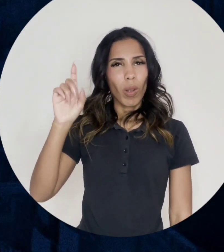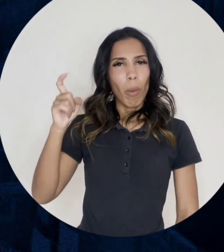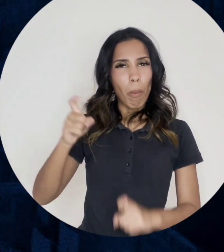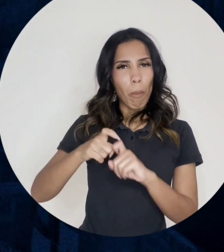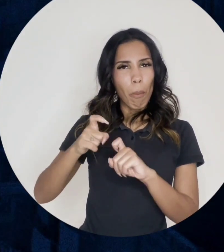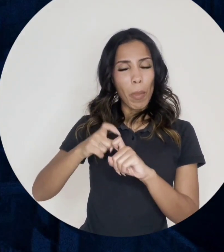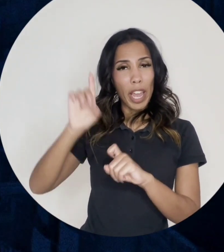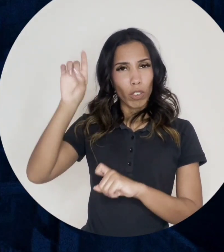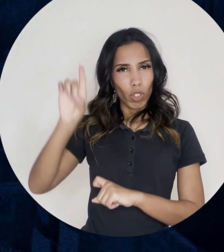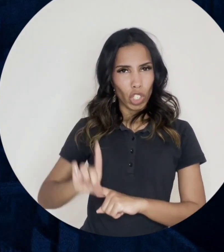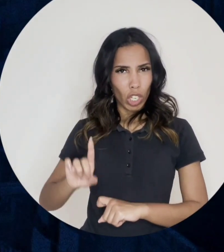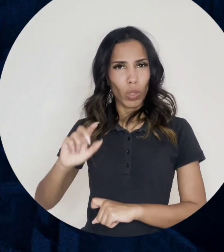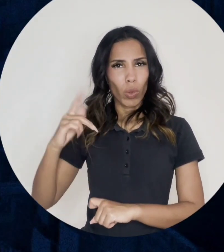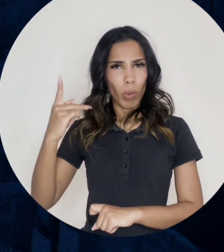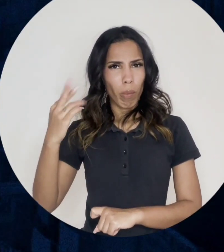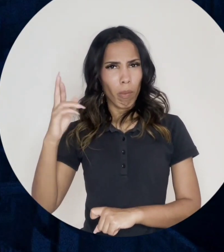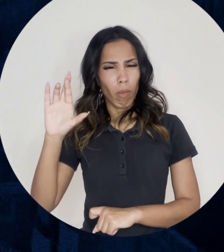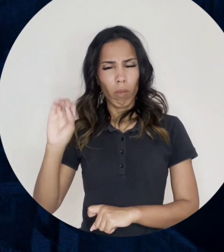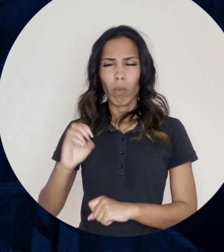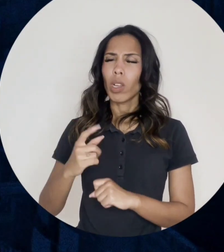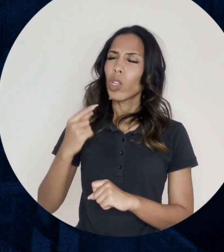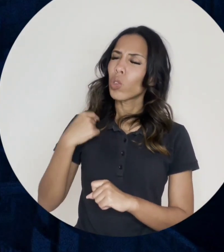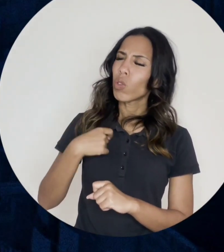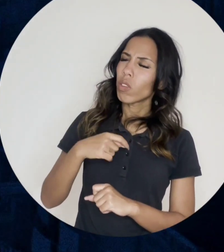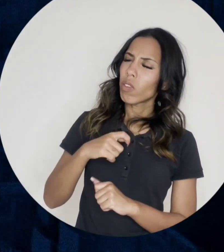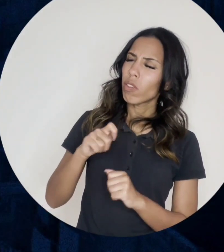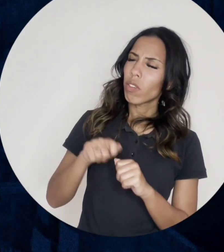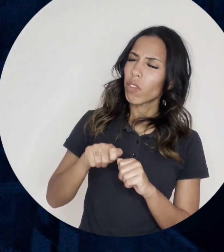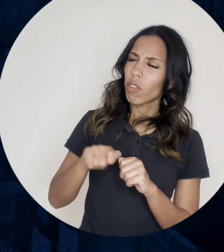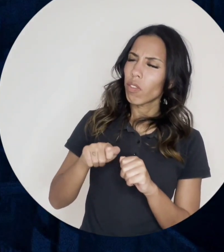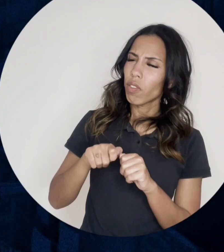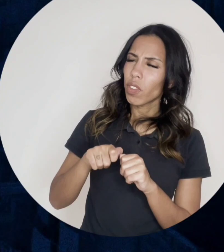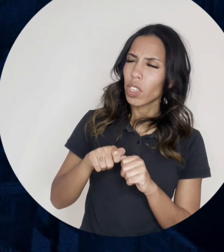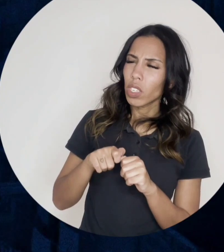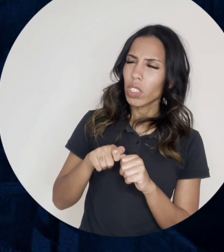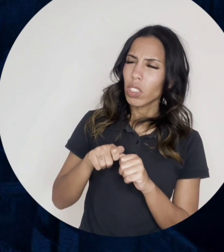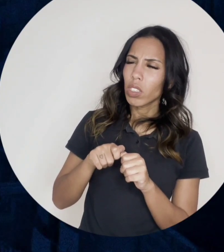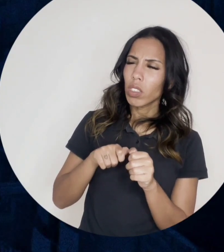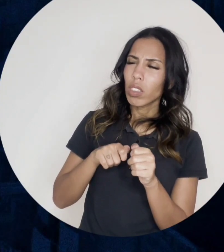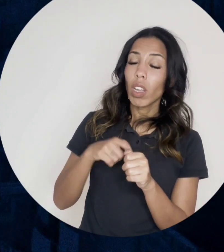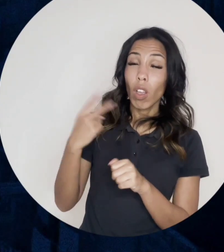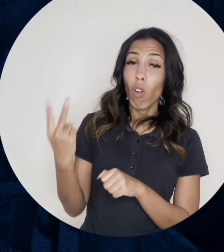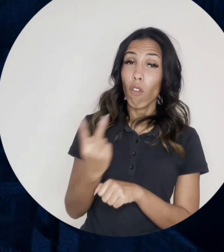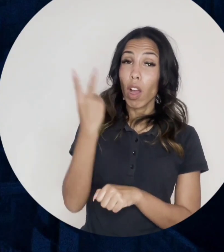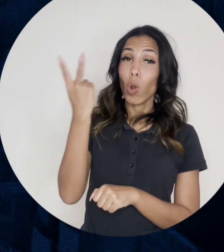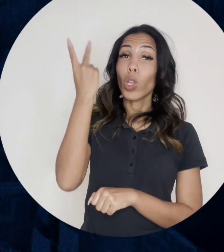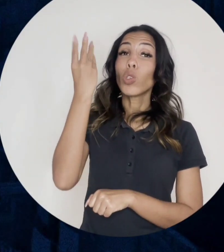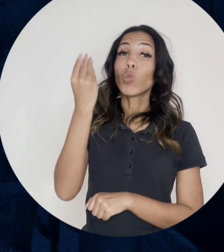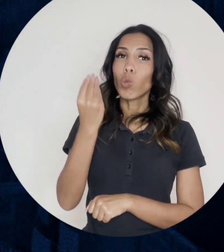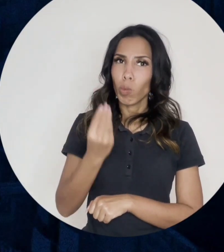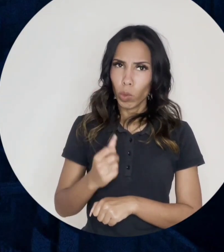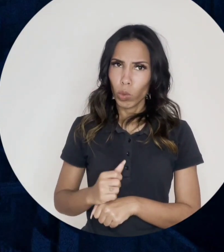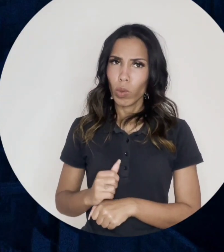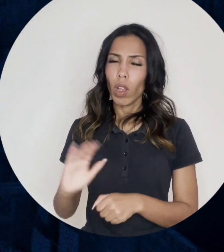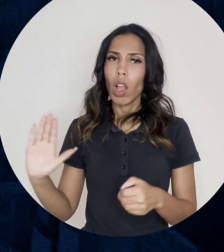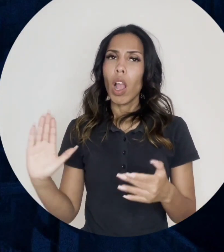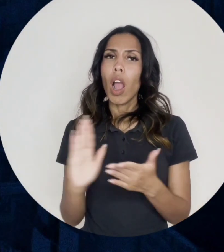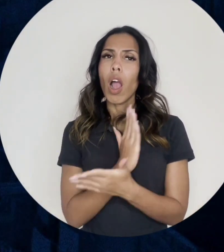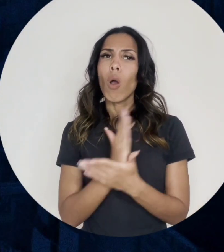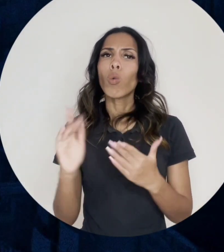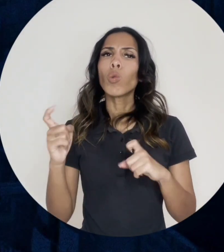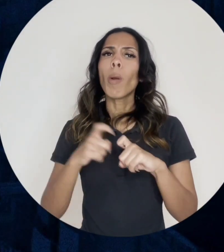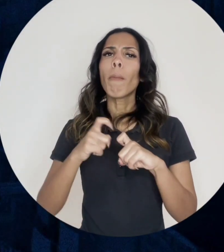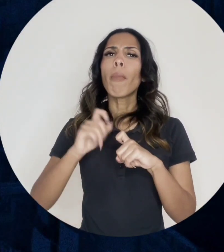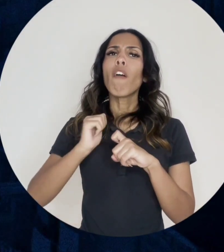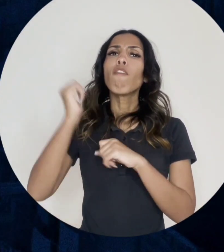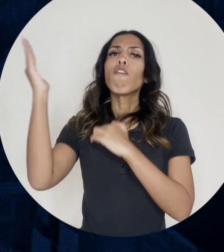médico diretor. Ele fez, por isso eu valorizo tanto, essa questão de alguns médicos de fora virem,